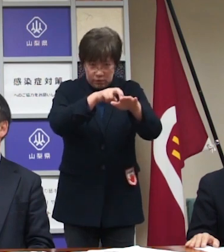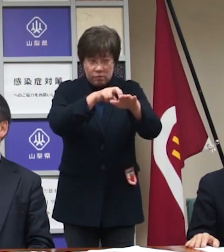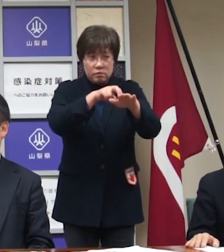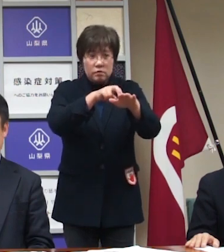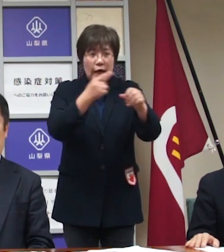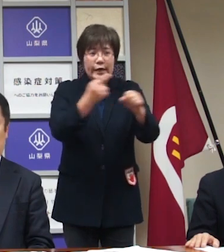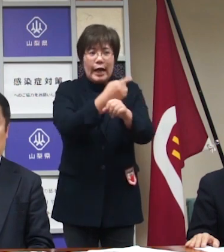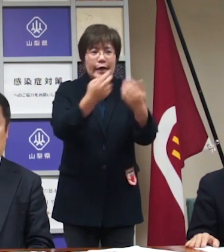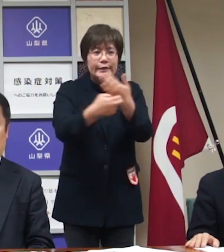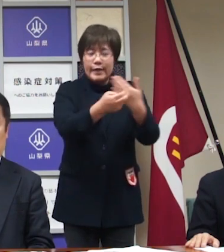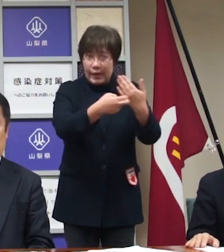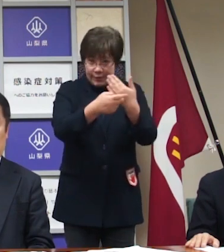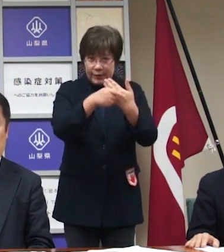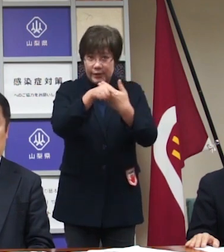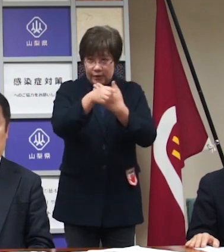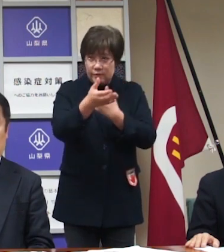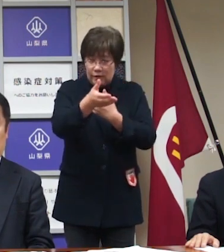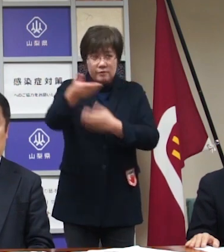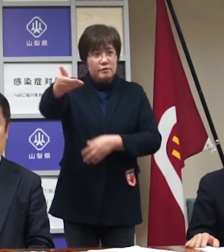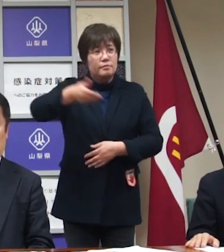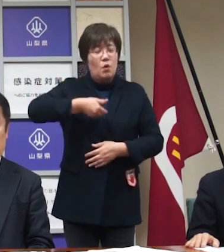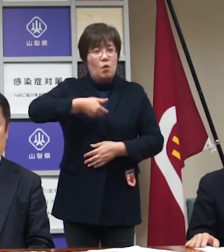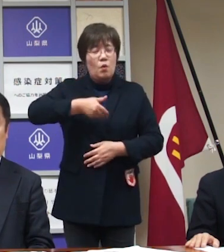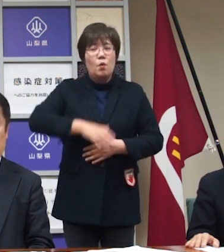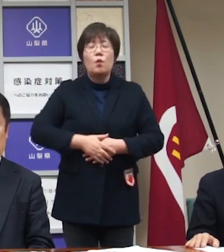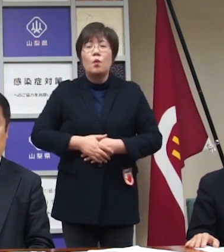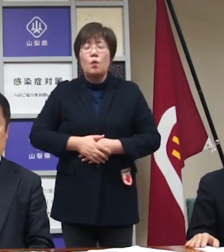専門の相談センターの方から